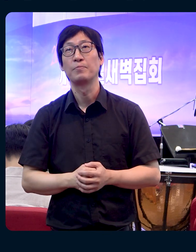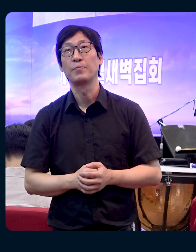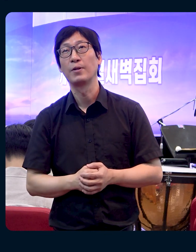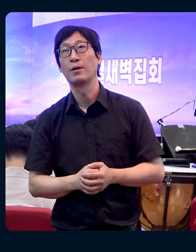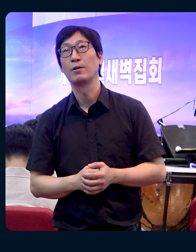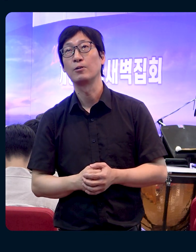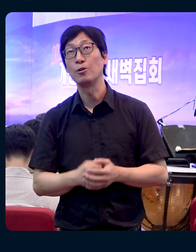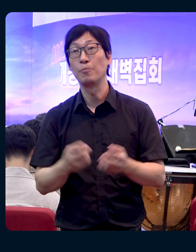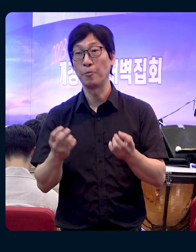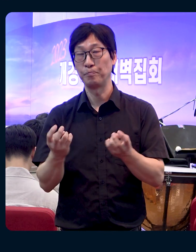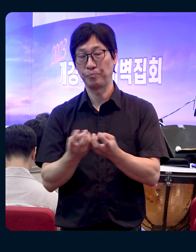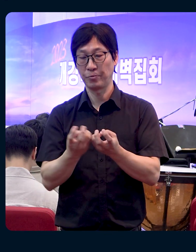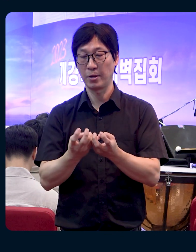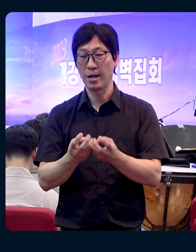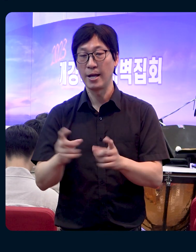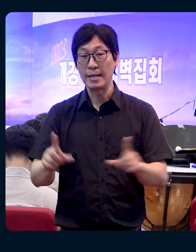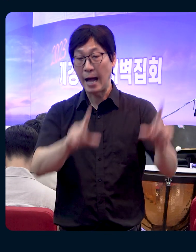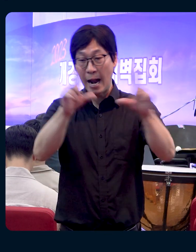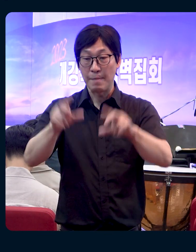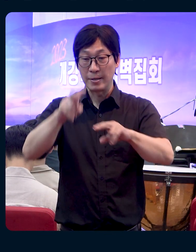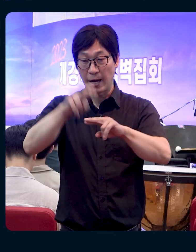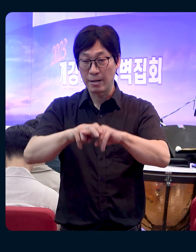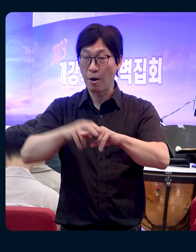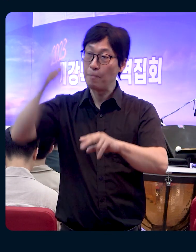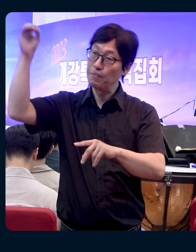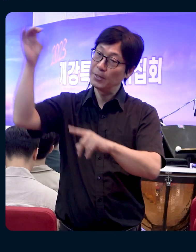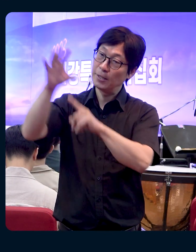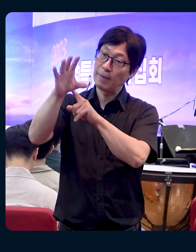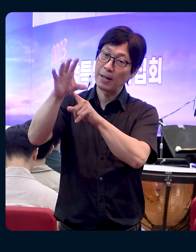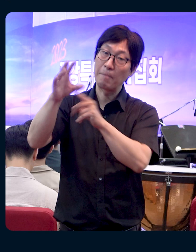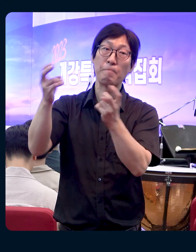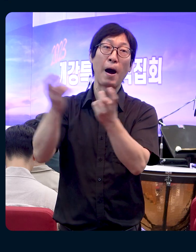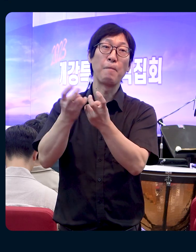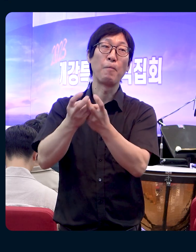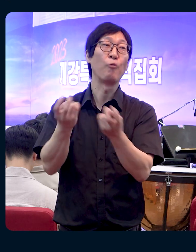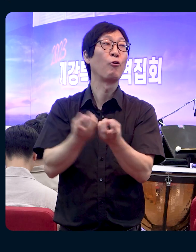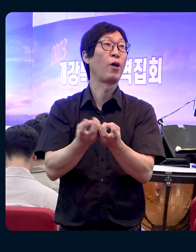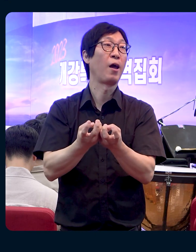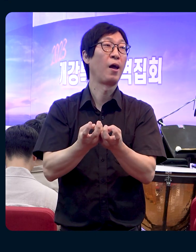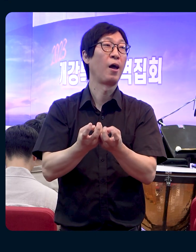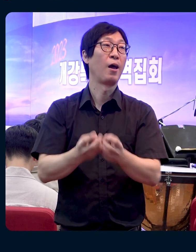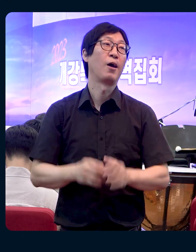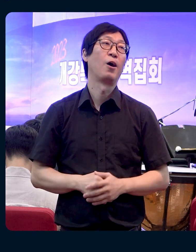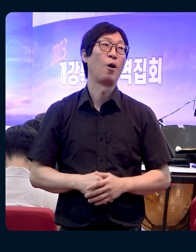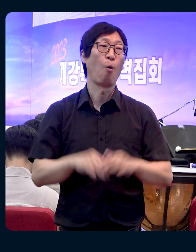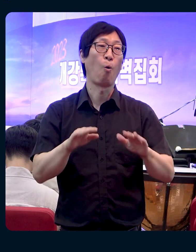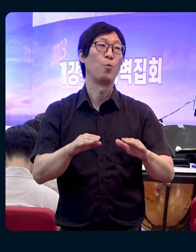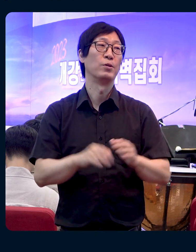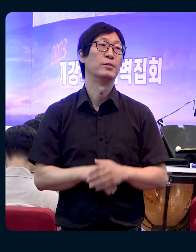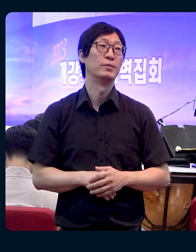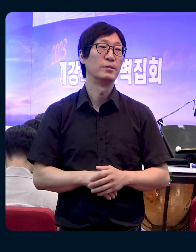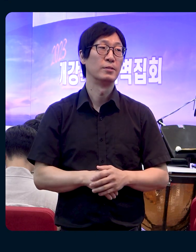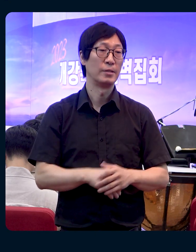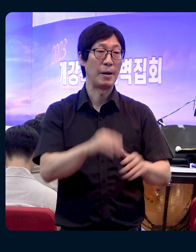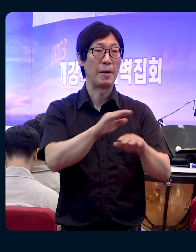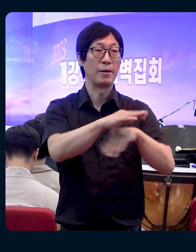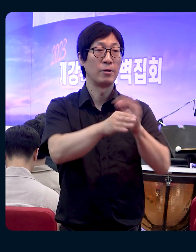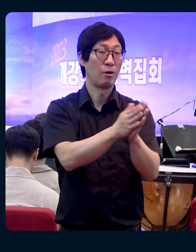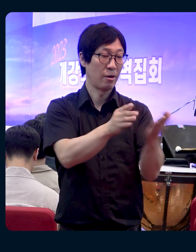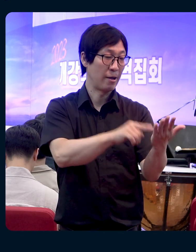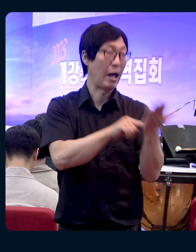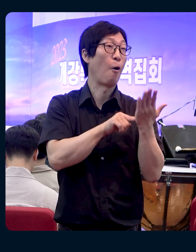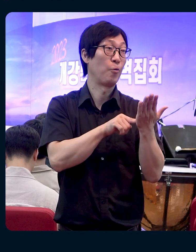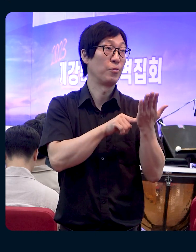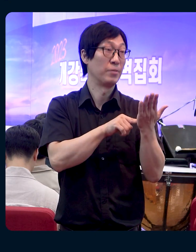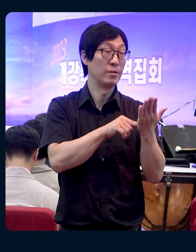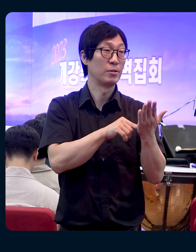것이 생업의 현장에서 빛을 발하는 것인가? 오늘 말씀의 그 종과 상전에 대한 말씀 속에서